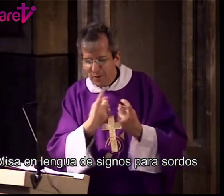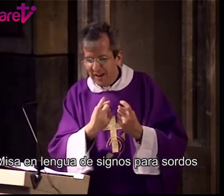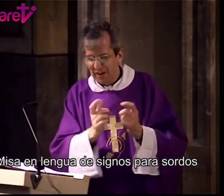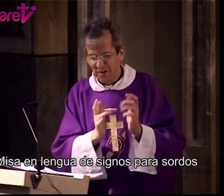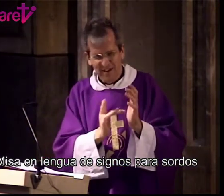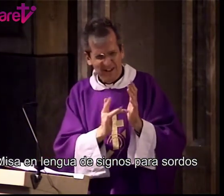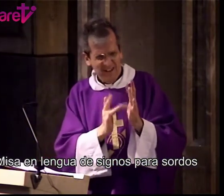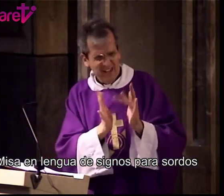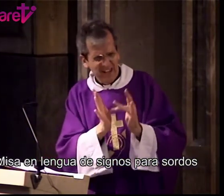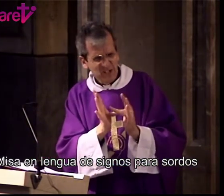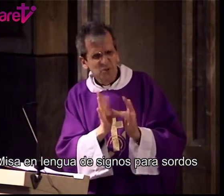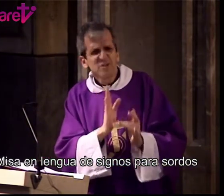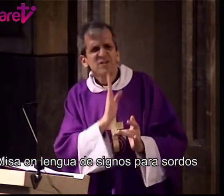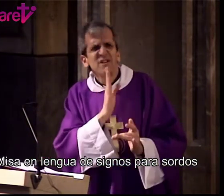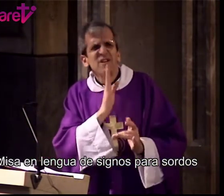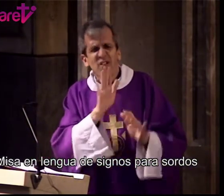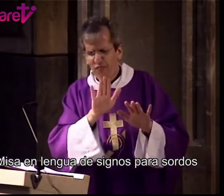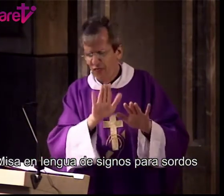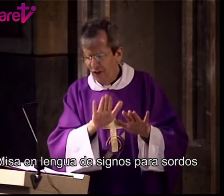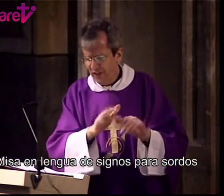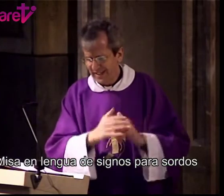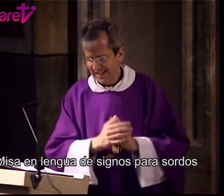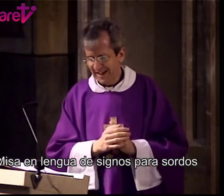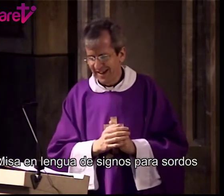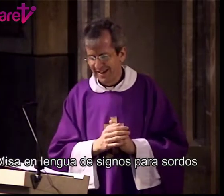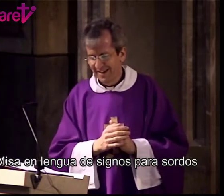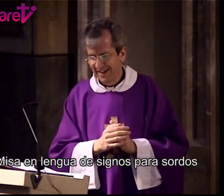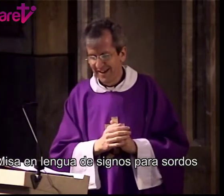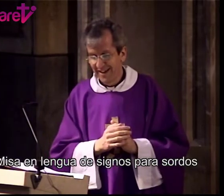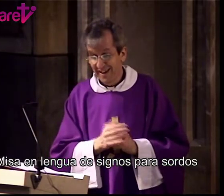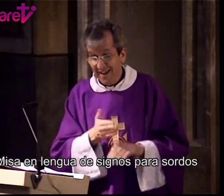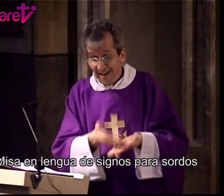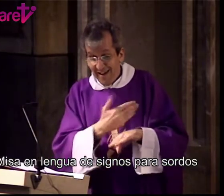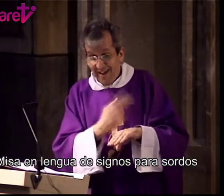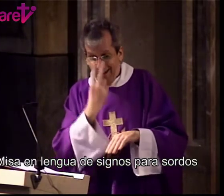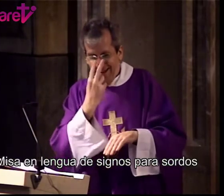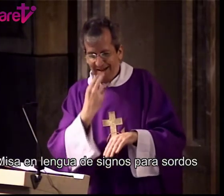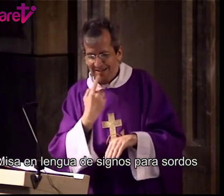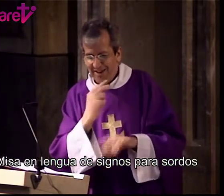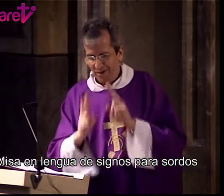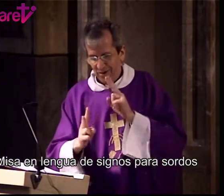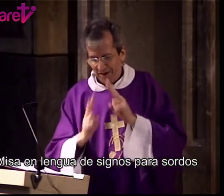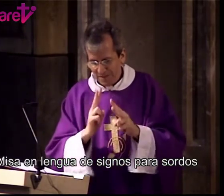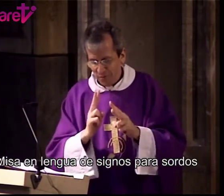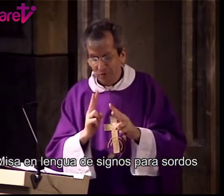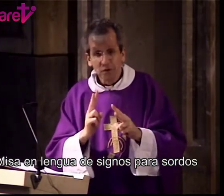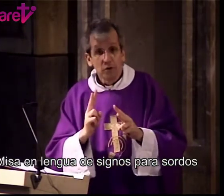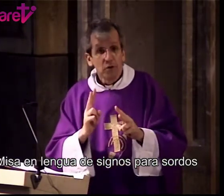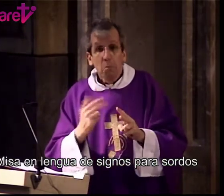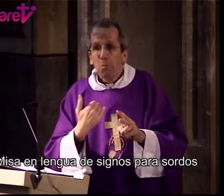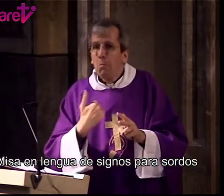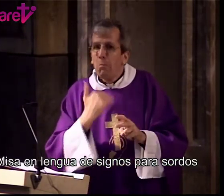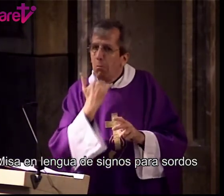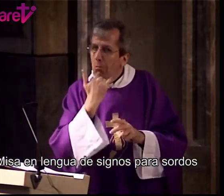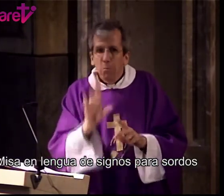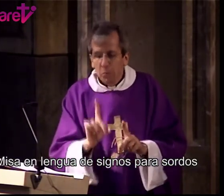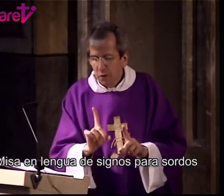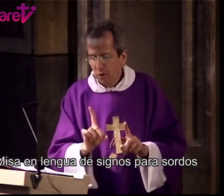preguntaron: Jesús, ¿dónde está? El ciego respondió: No lo